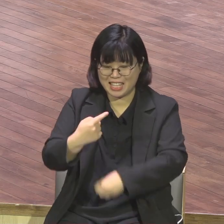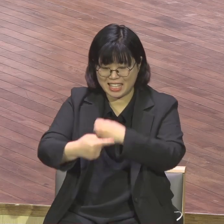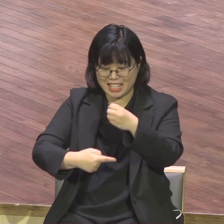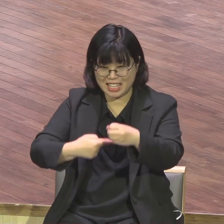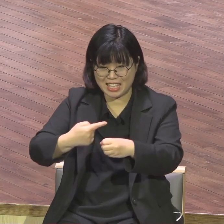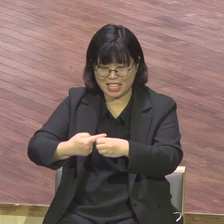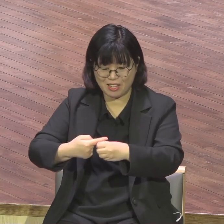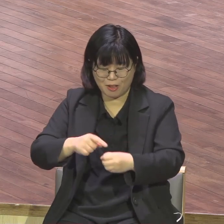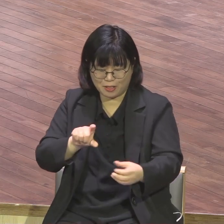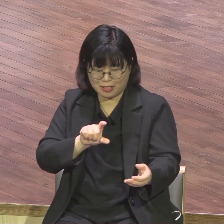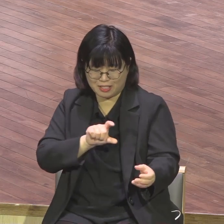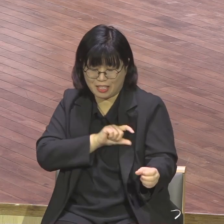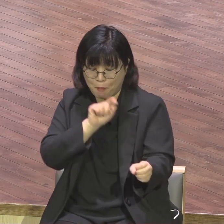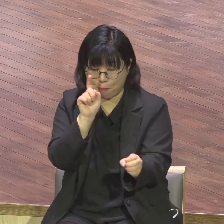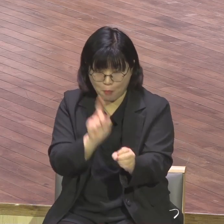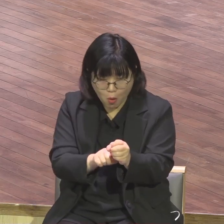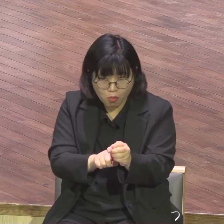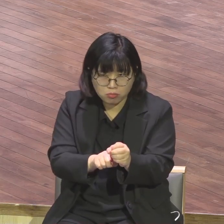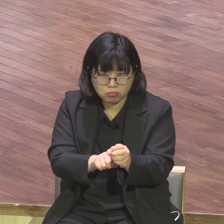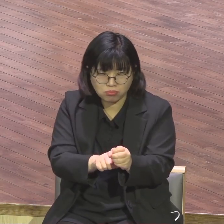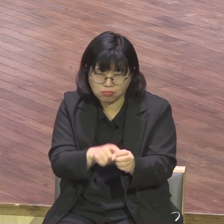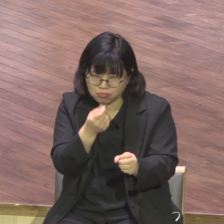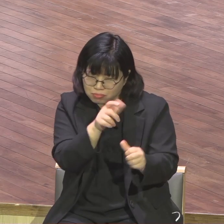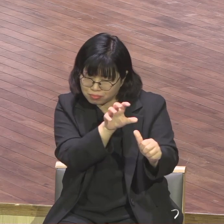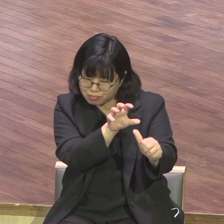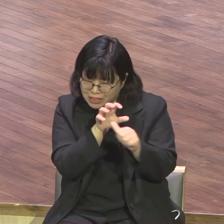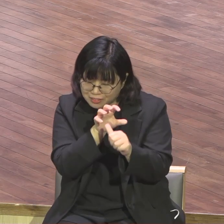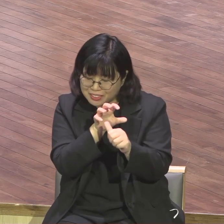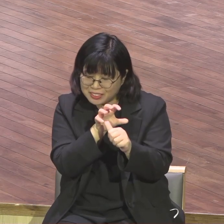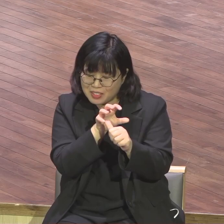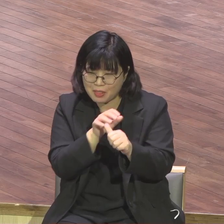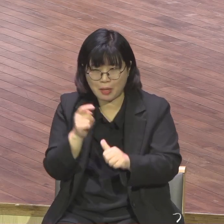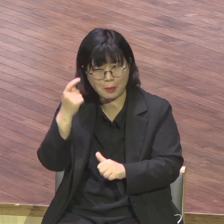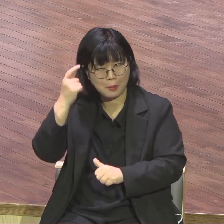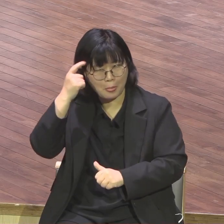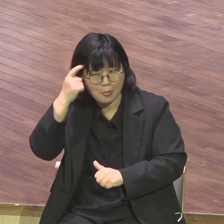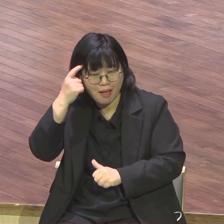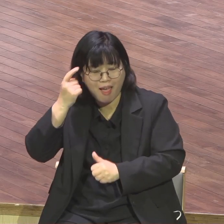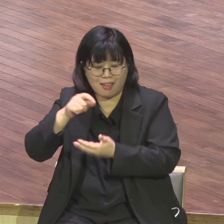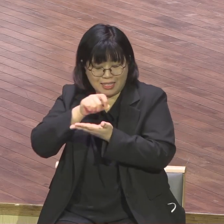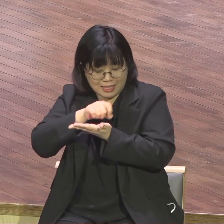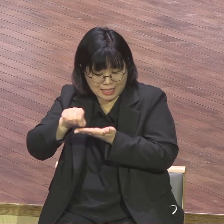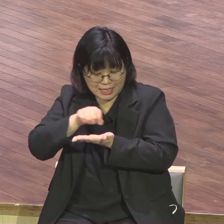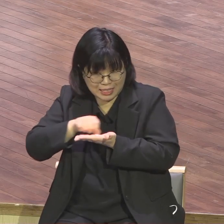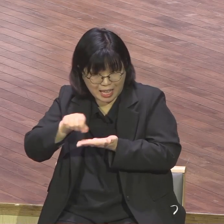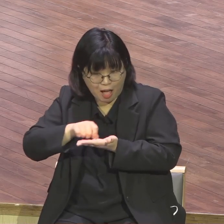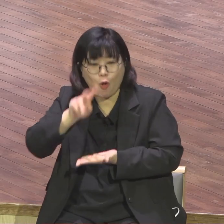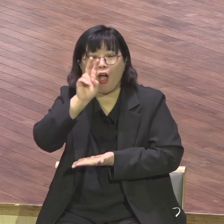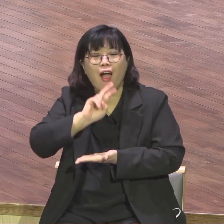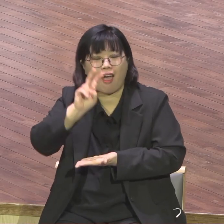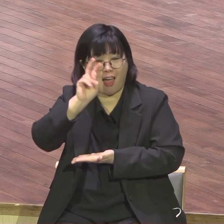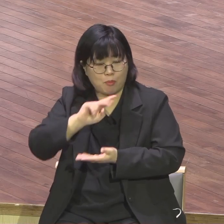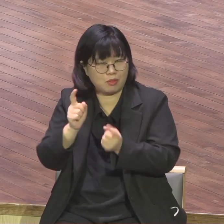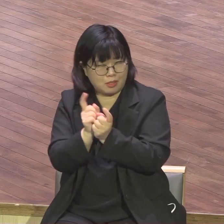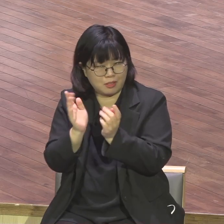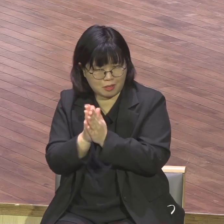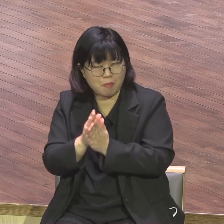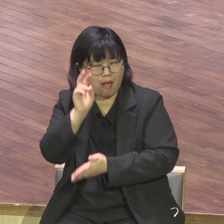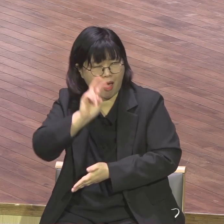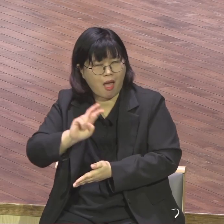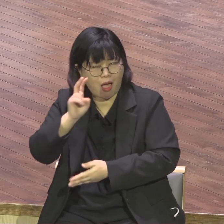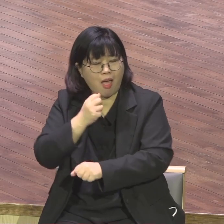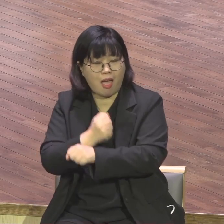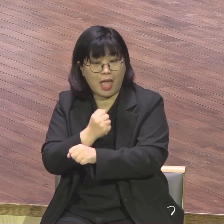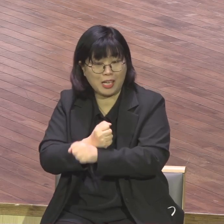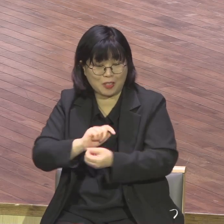말씀을 우리 지휘자님이 작사하시고 또 우리 집사님이 작곡해서 지었는데 조금